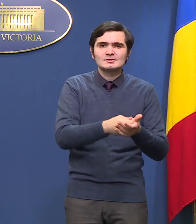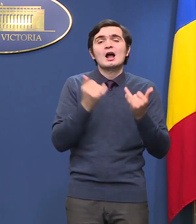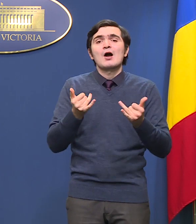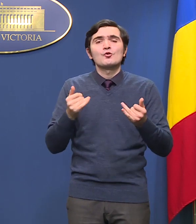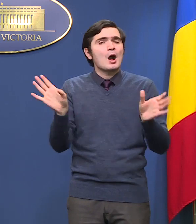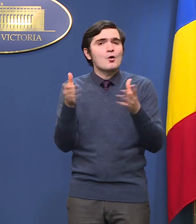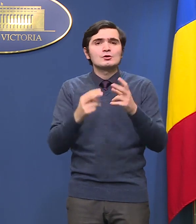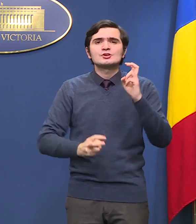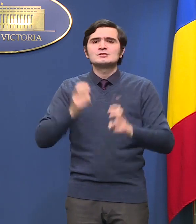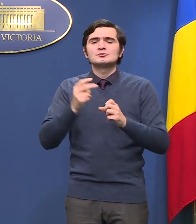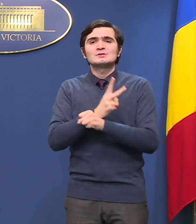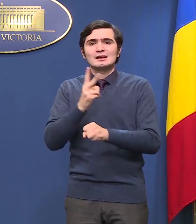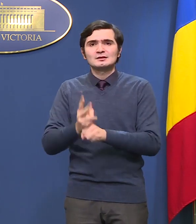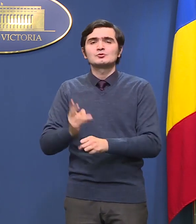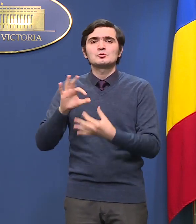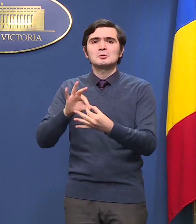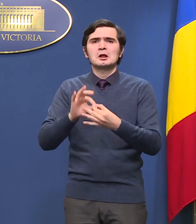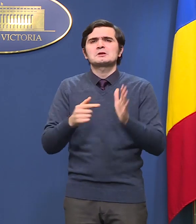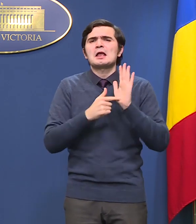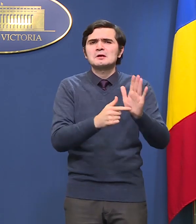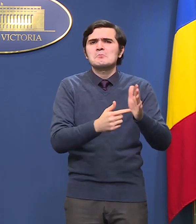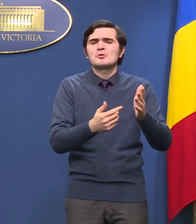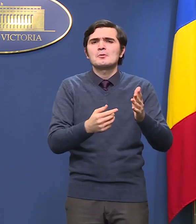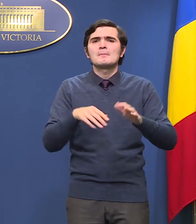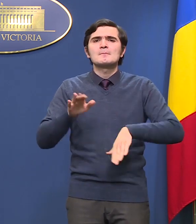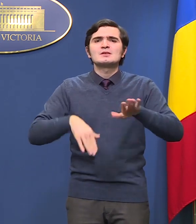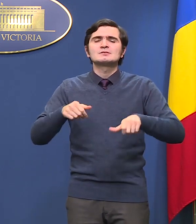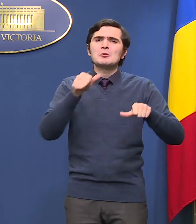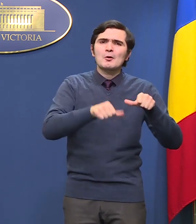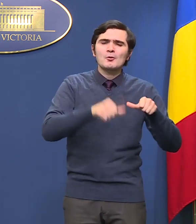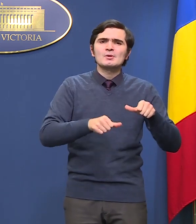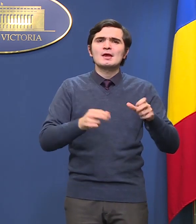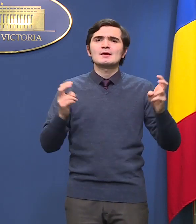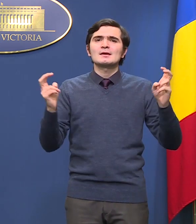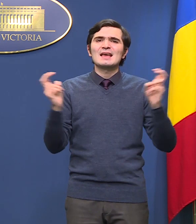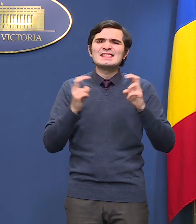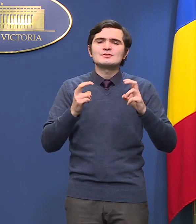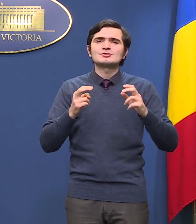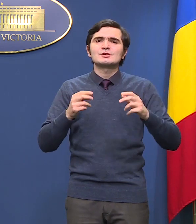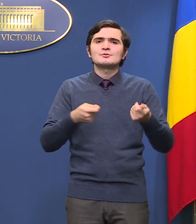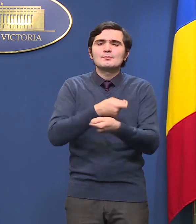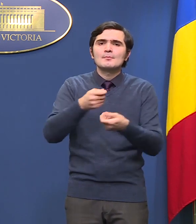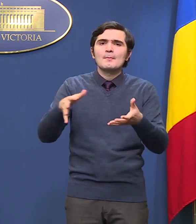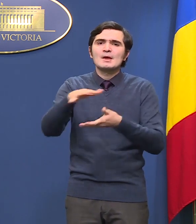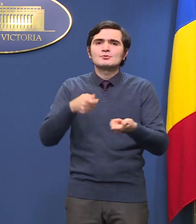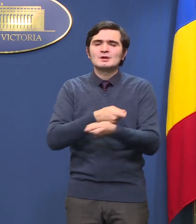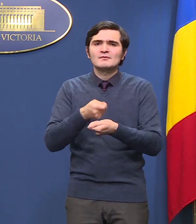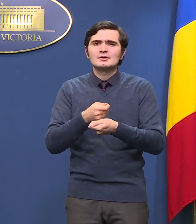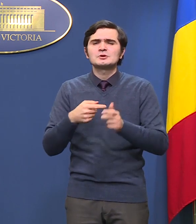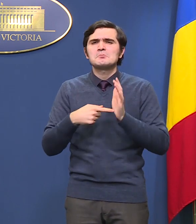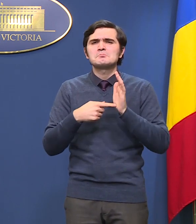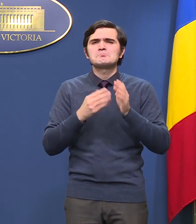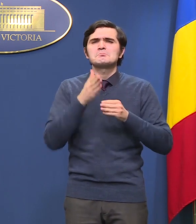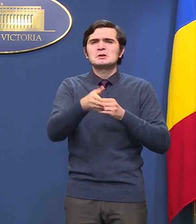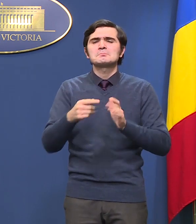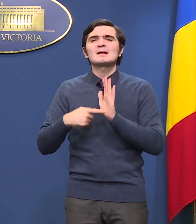are relații, vă dau exemplu, Ministerul Economiei, Energiei și Mediului de Afaceri, prin intermediul reprezentanțelor comerciale și